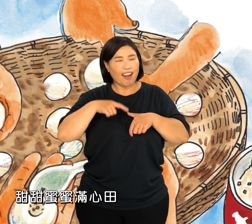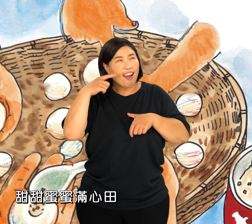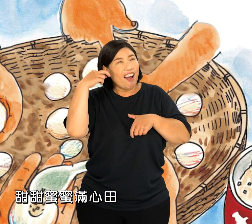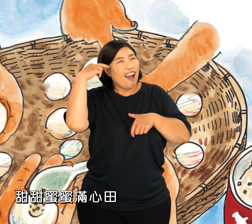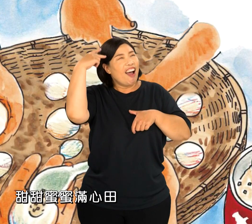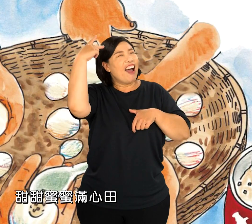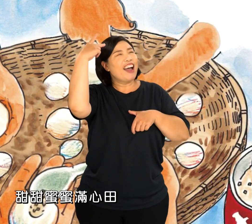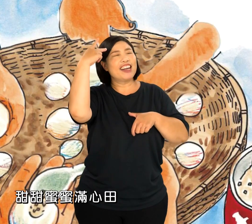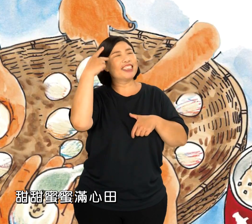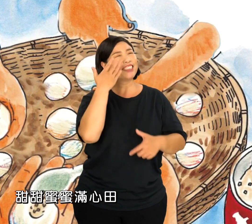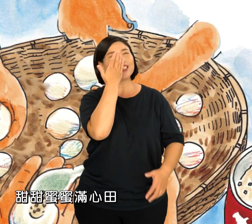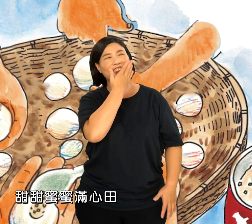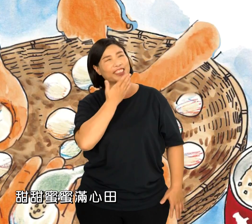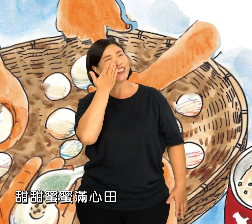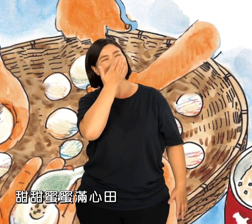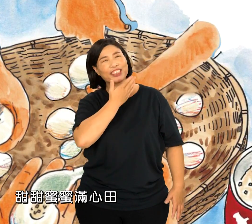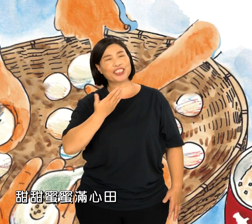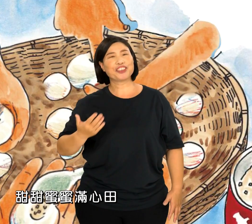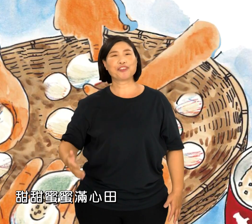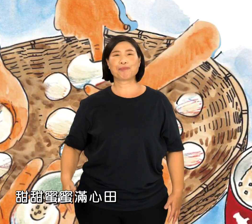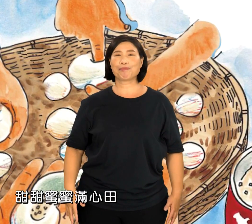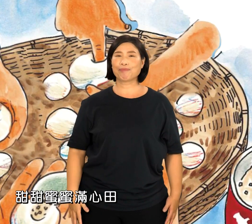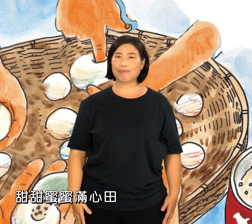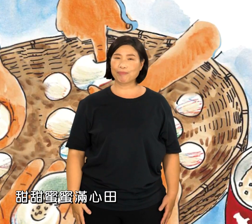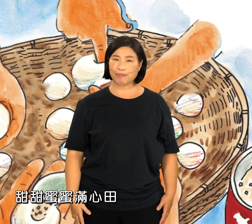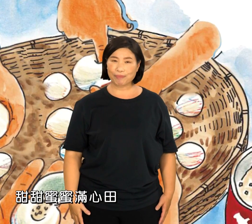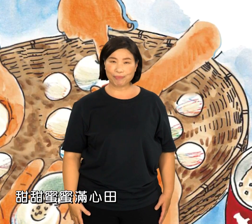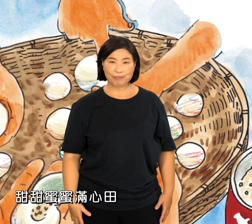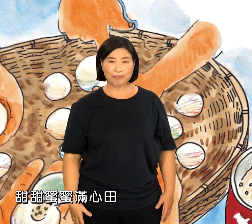甜甜蜜蜜满心甜。